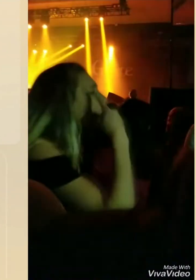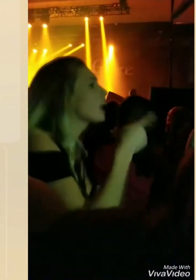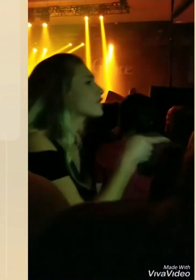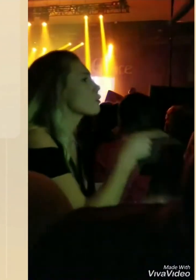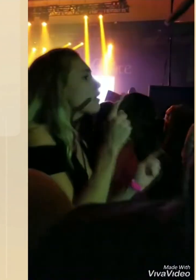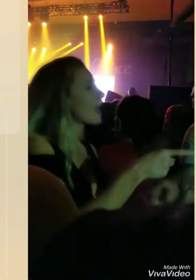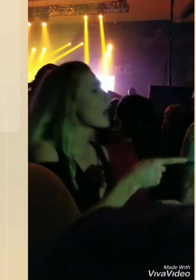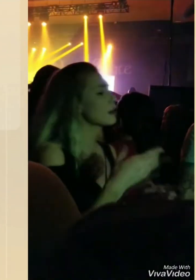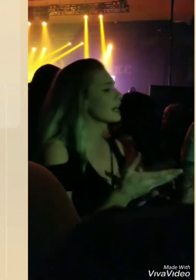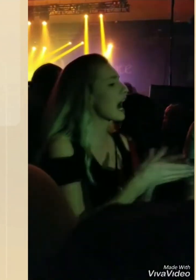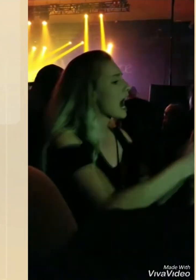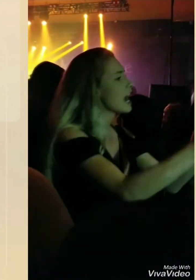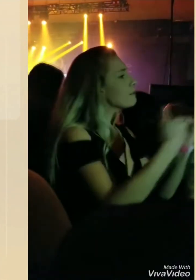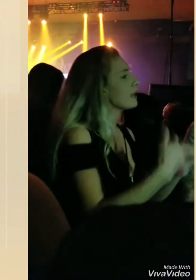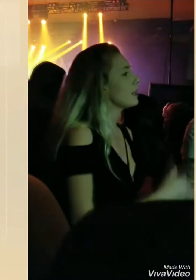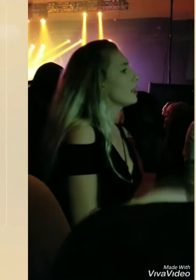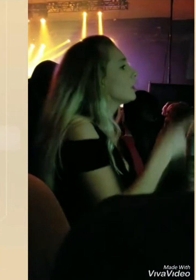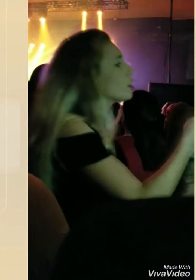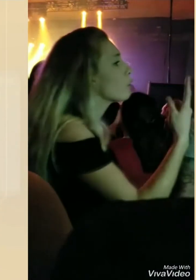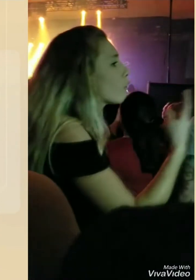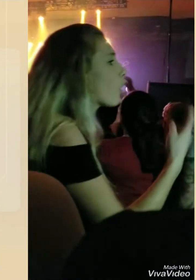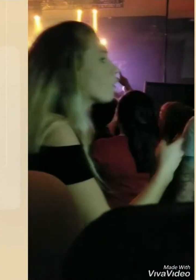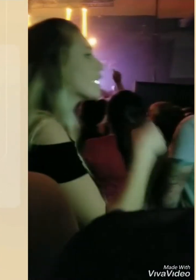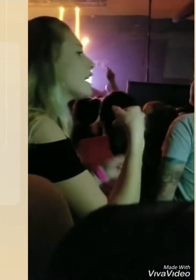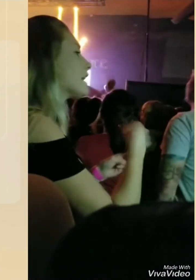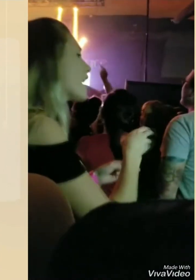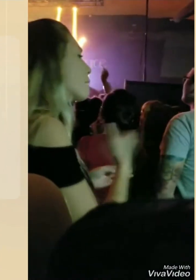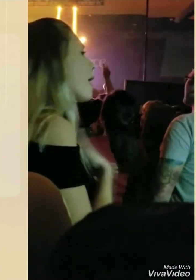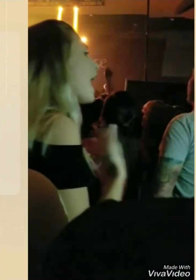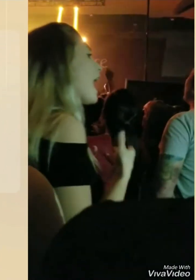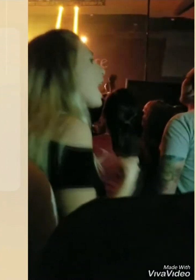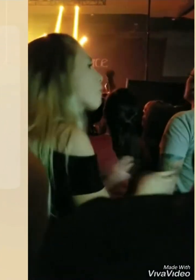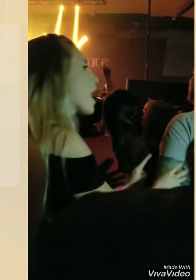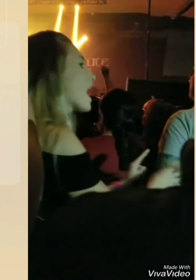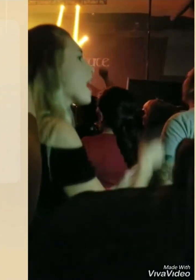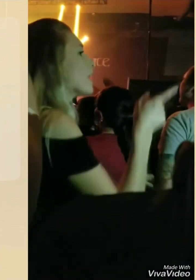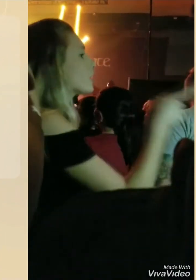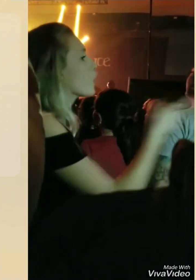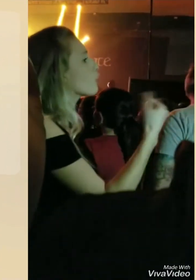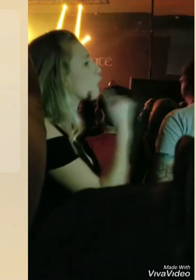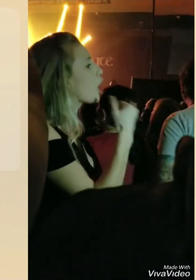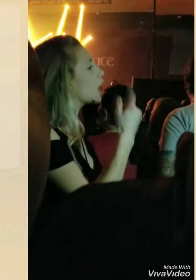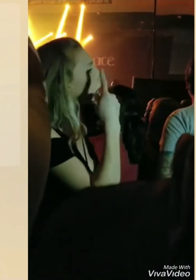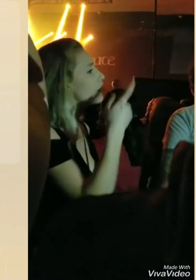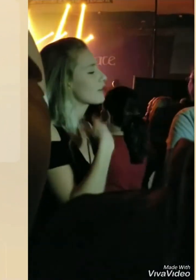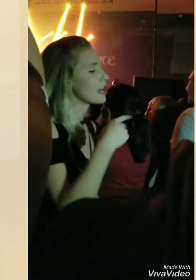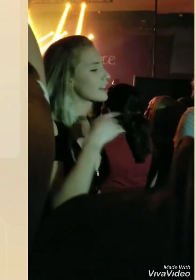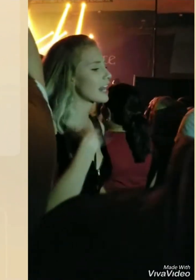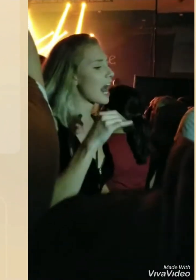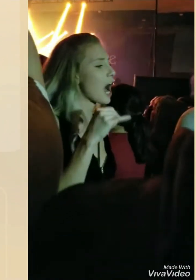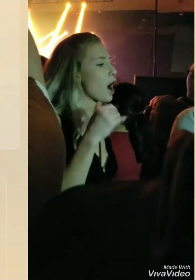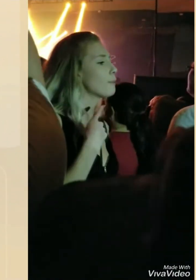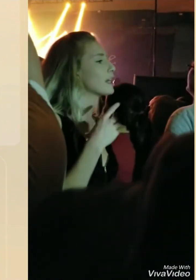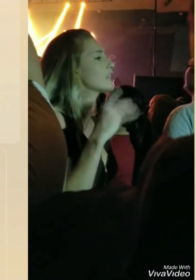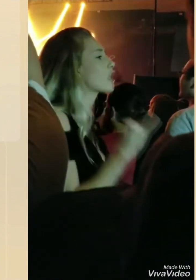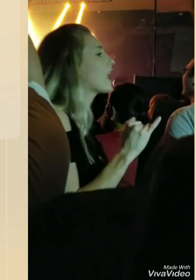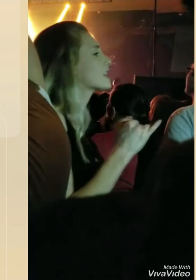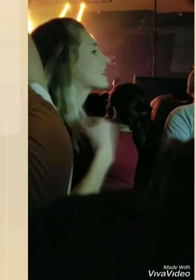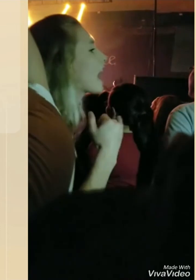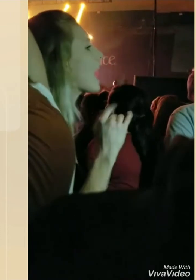para ele na linguagem de Libras para que ele sentisse toda a emoção de um grande show de rock. Tá vendo? Sempre existem